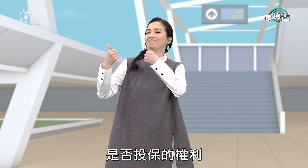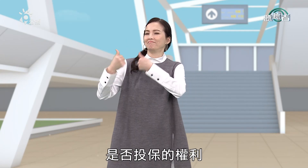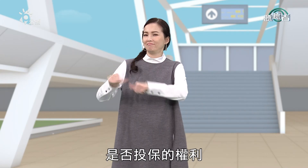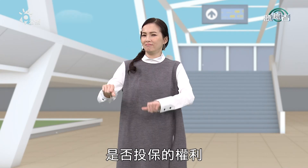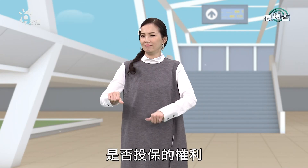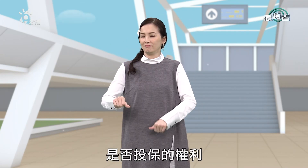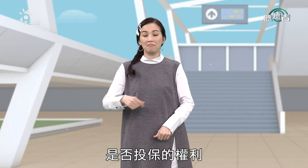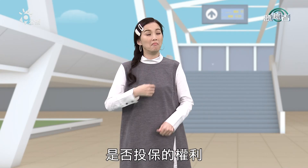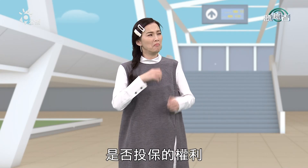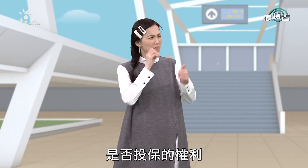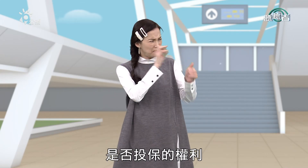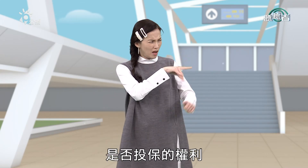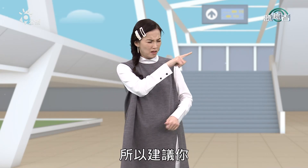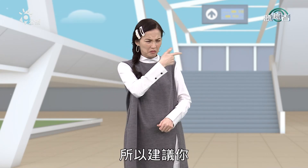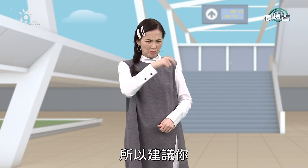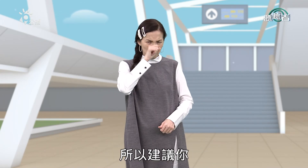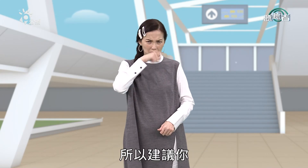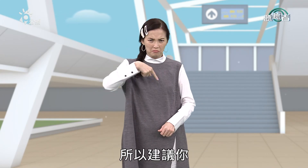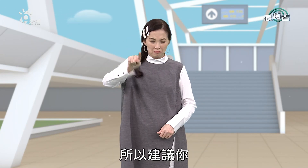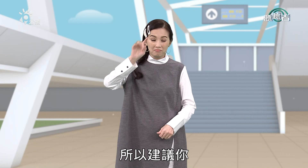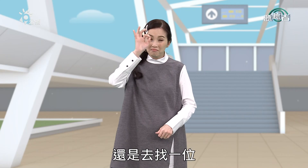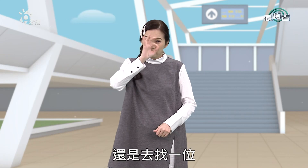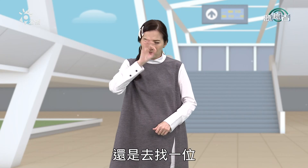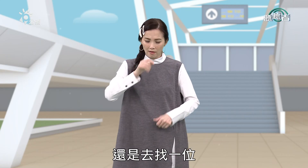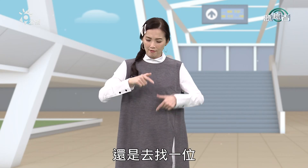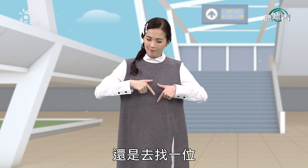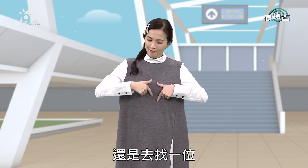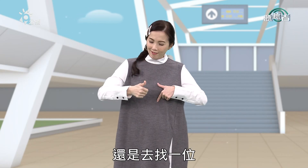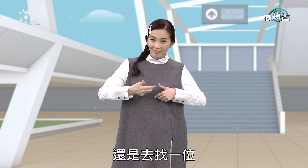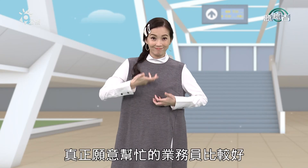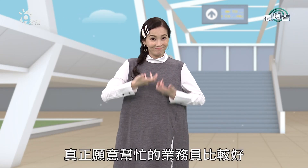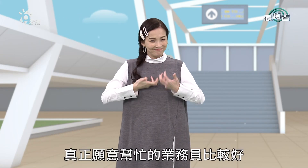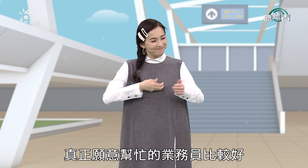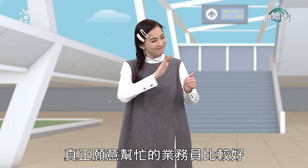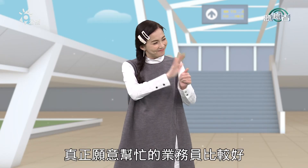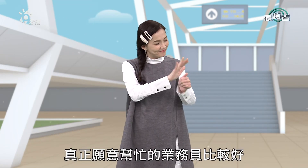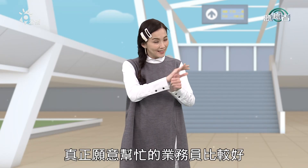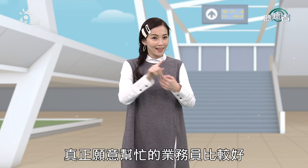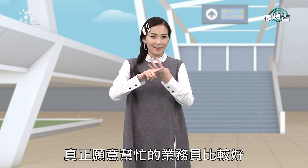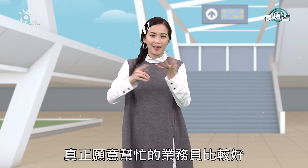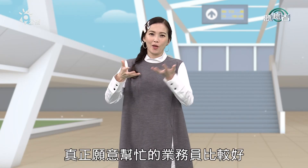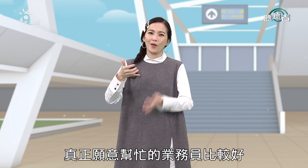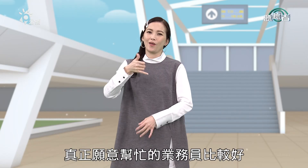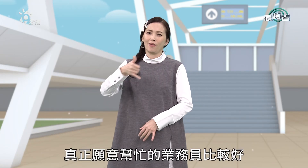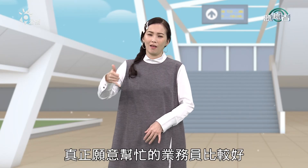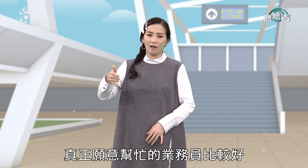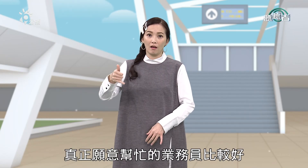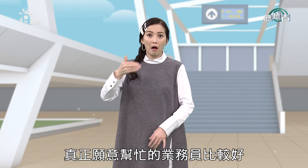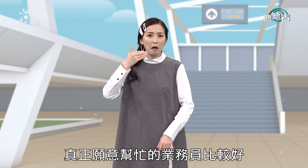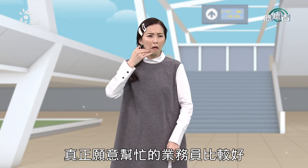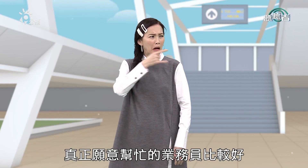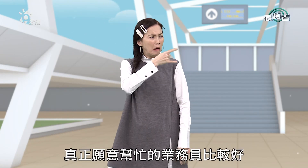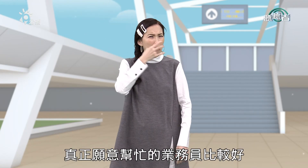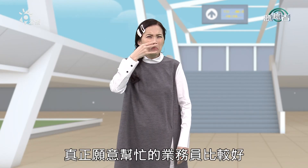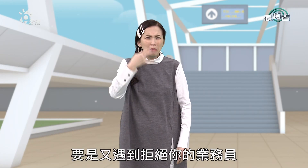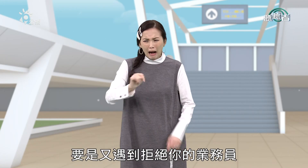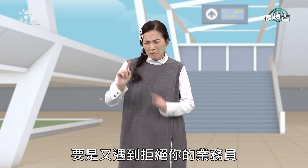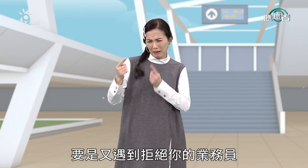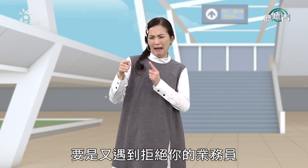投保的权利，所以建议你还是去找一位真正愿意帮忙的业务员比较好。要是遇